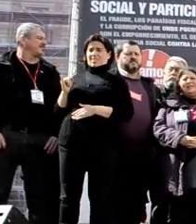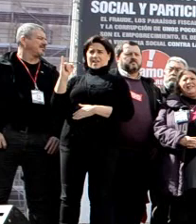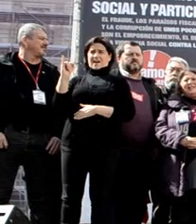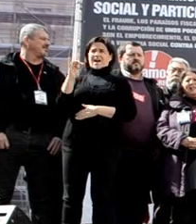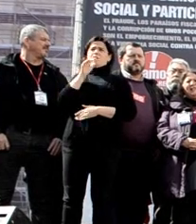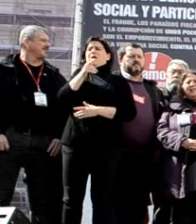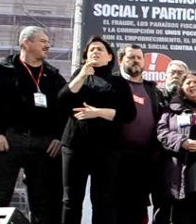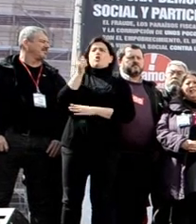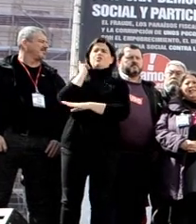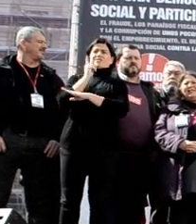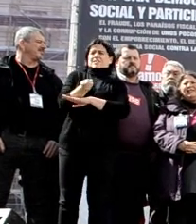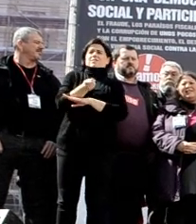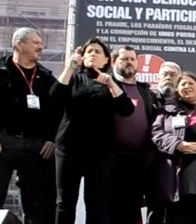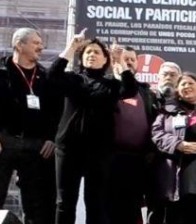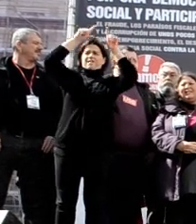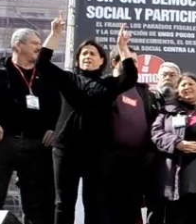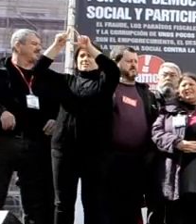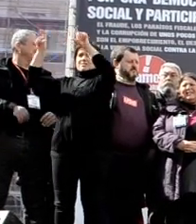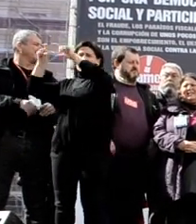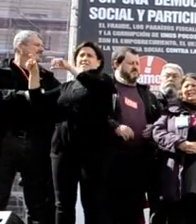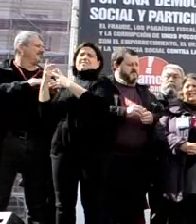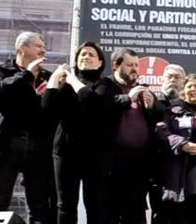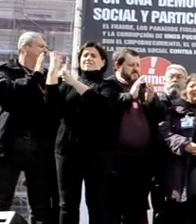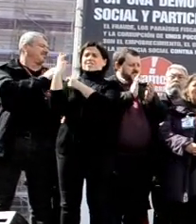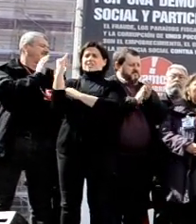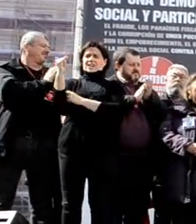los directivos de las entidades financieras.